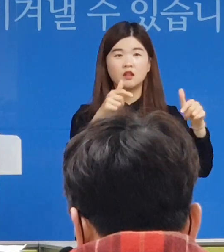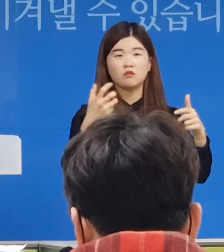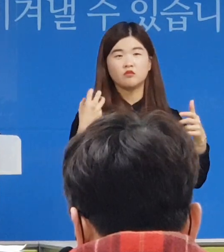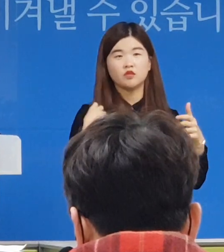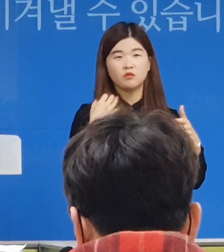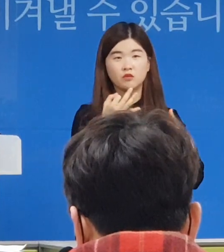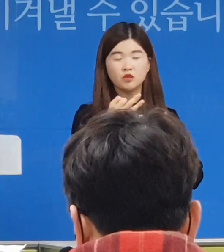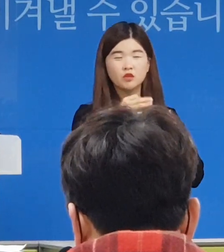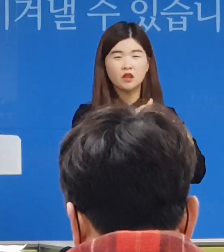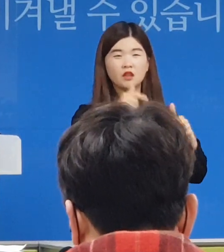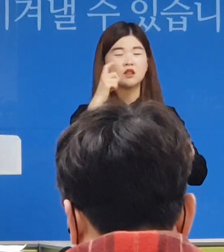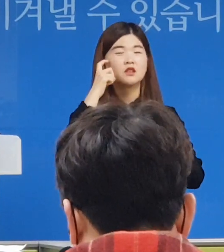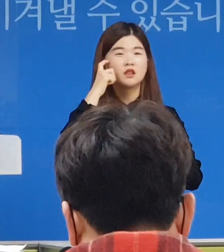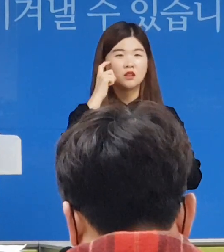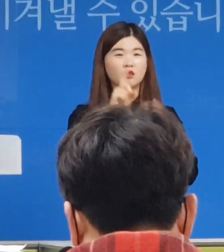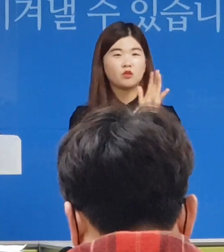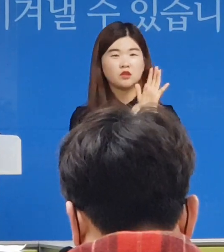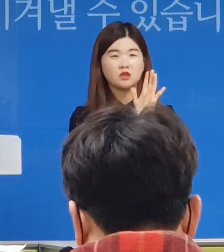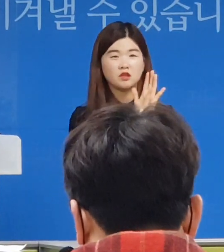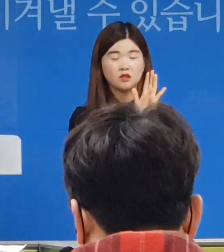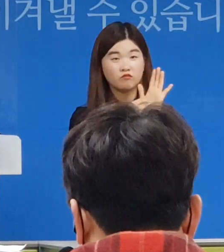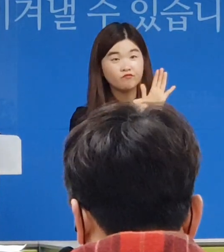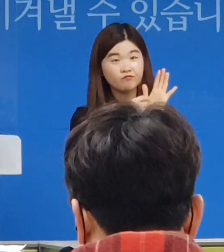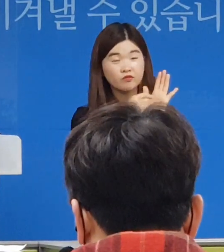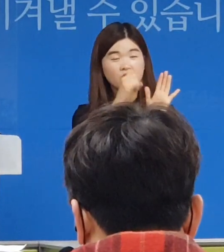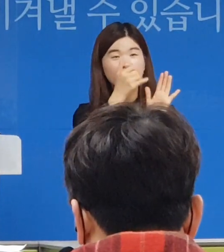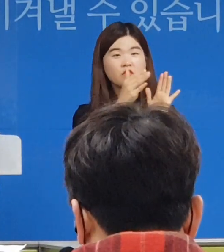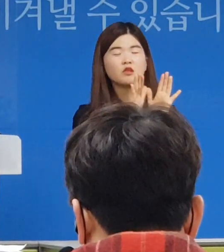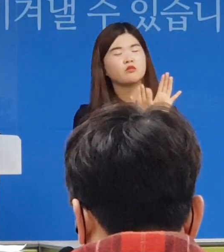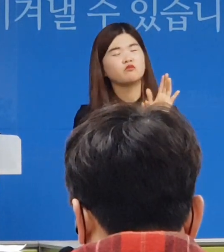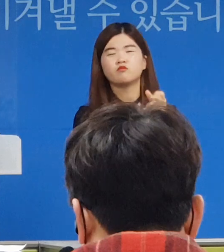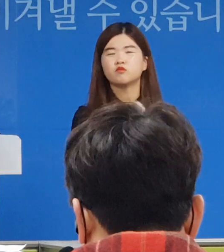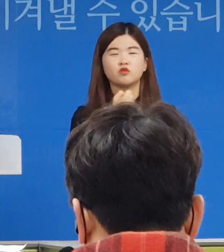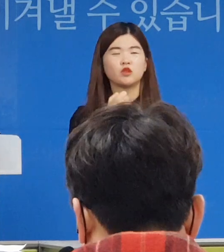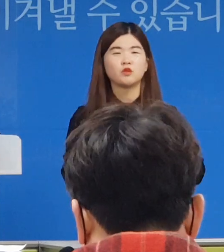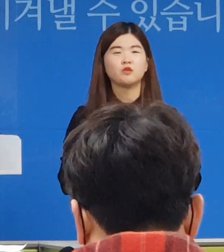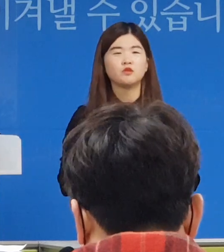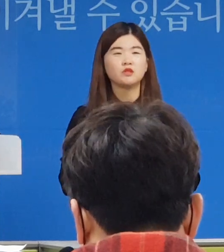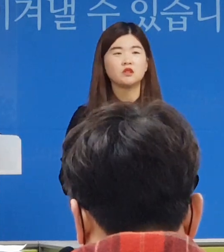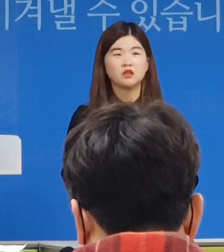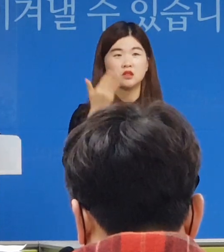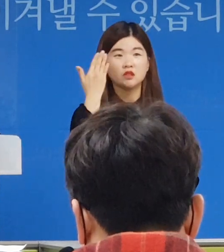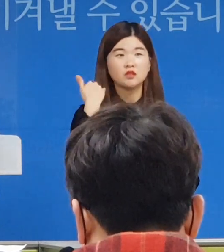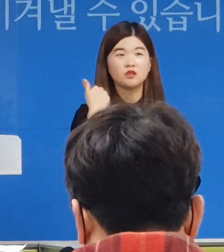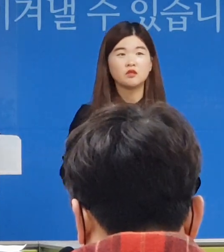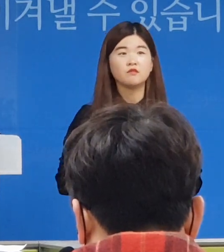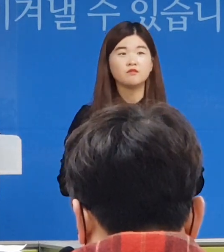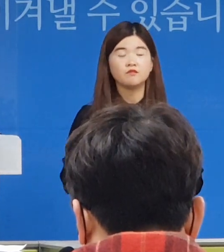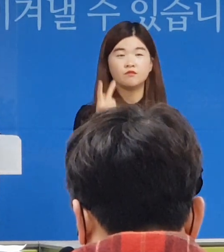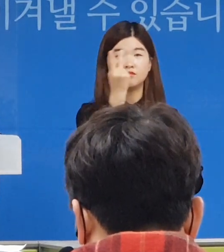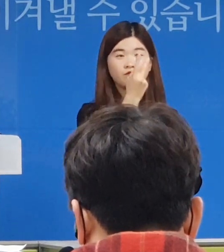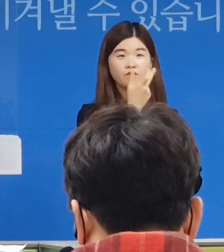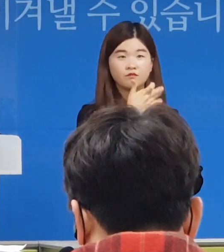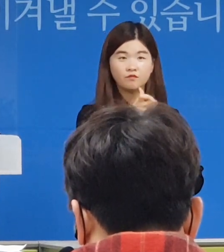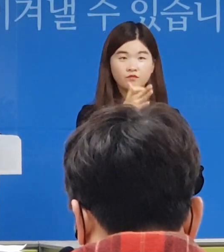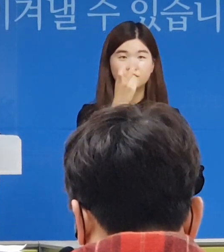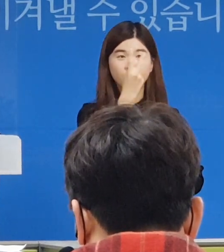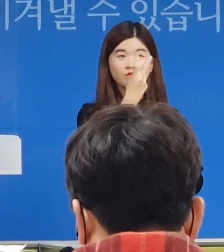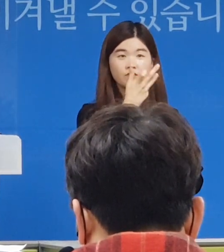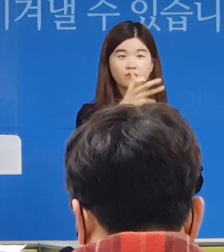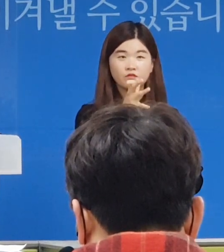금액 등을 고려하여 고시한다고 이렇게 명시하고 있음에도 불구하고 그 이전인 2019년도나